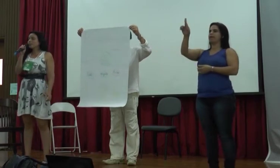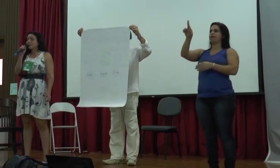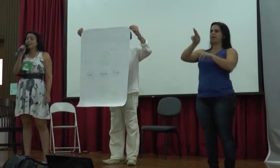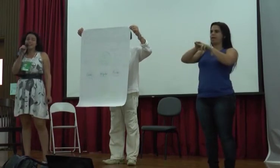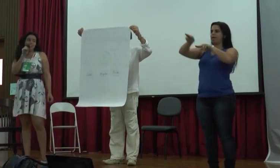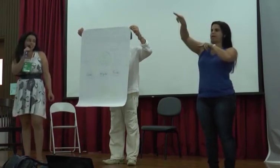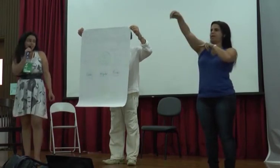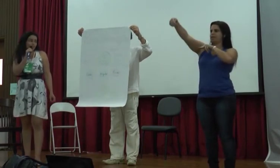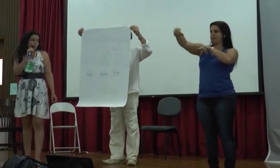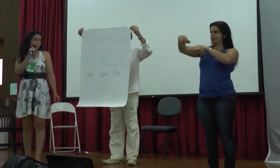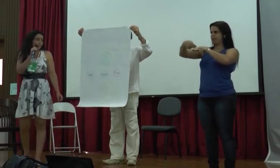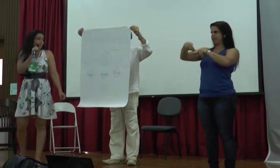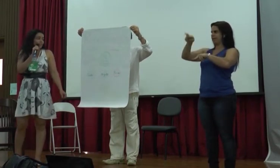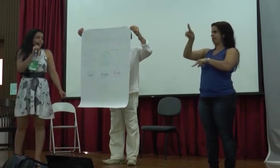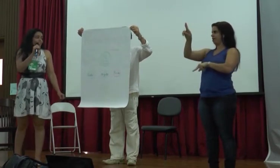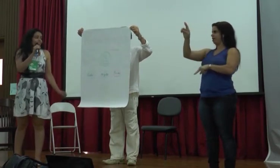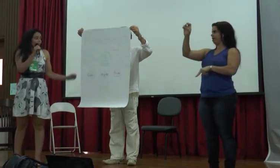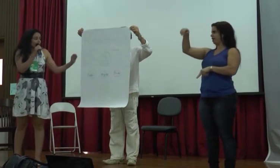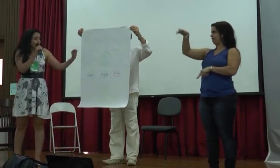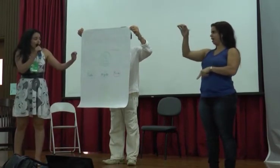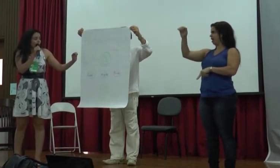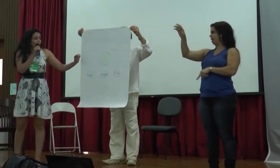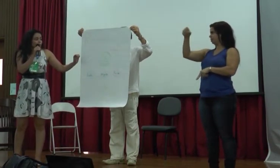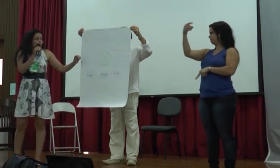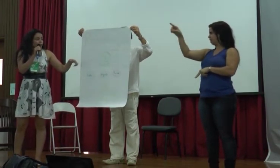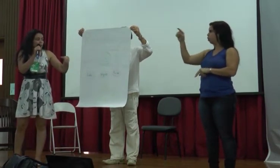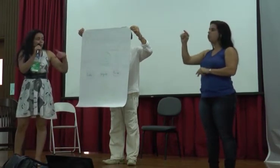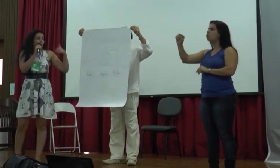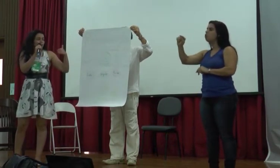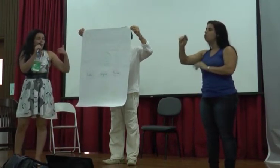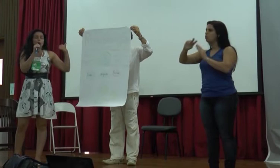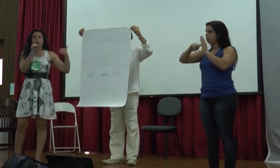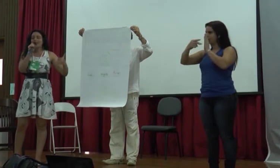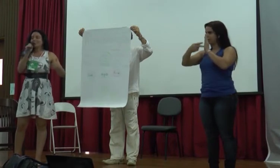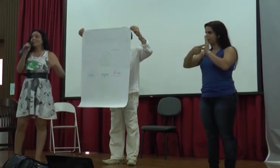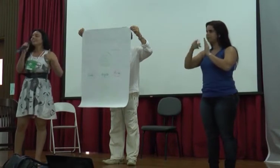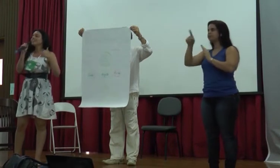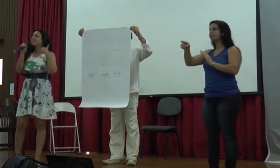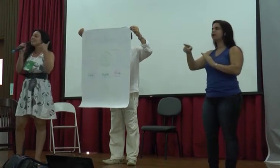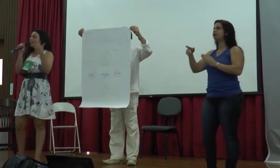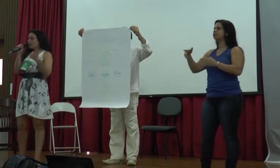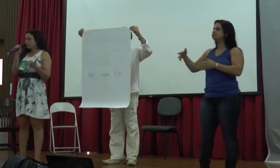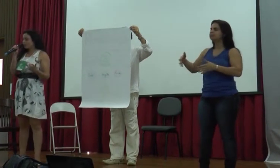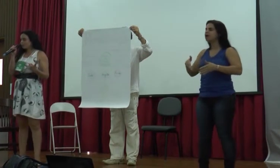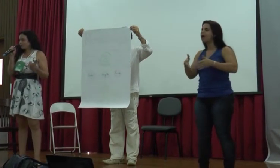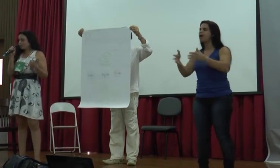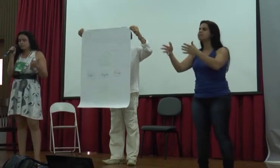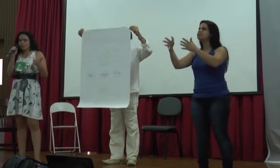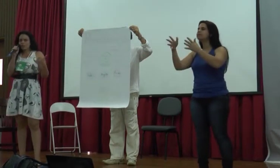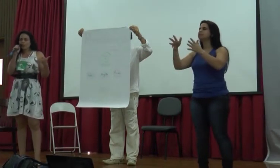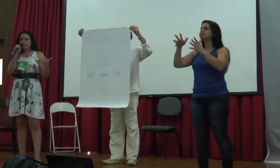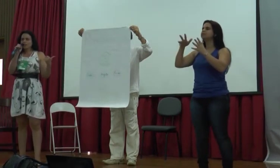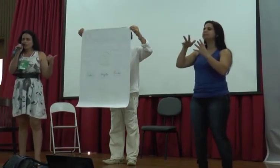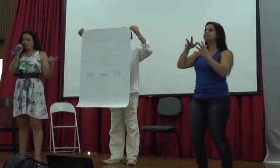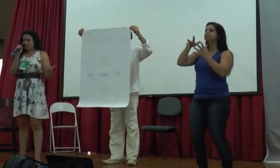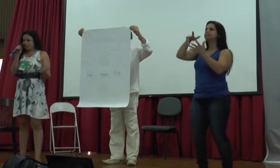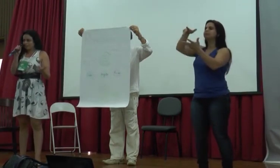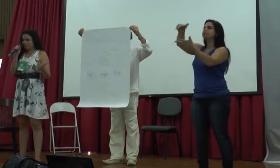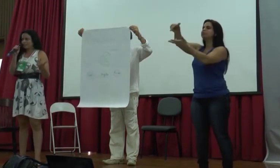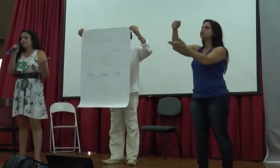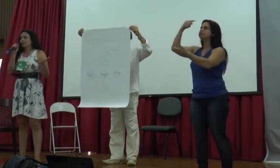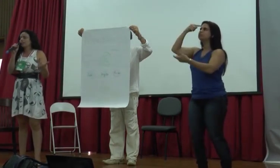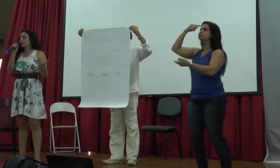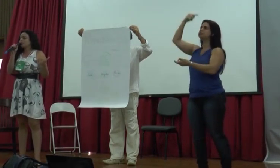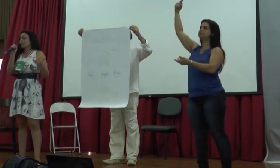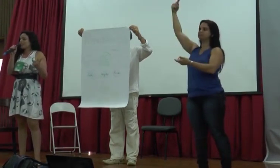O que seria a reencarnação? Né? O caminho para uma morada ideal. O que isso quer